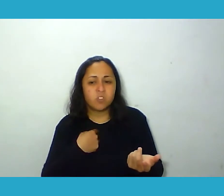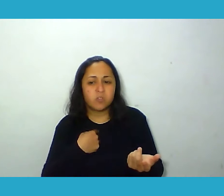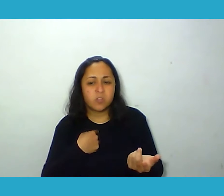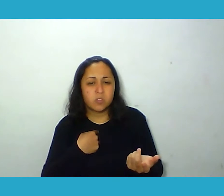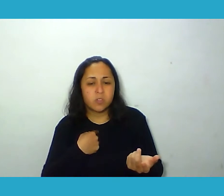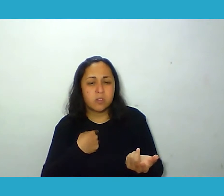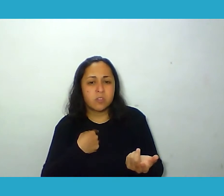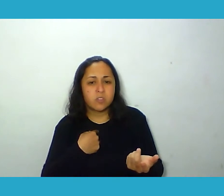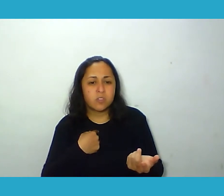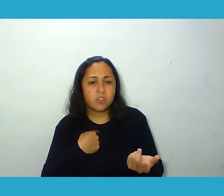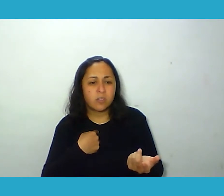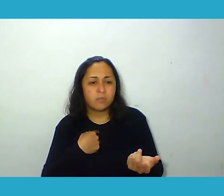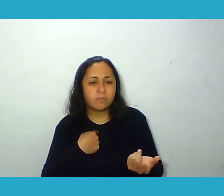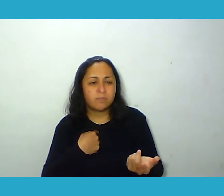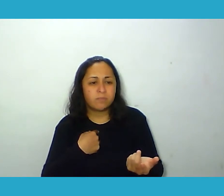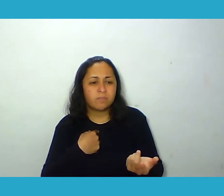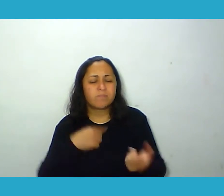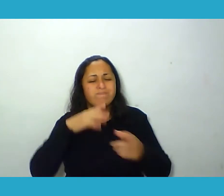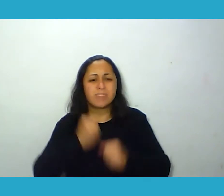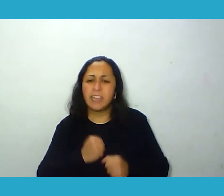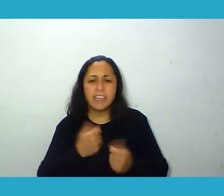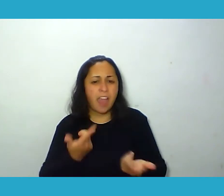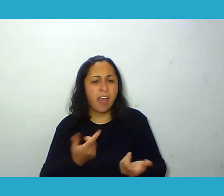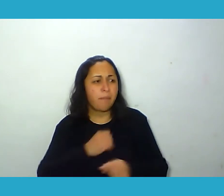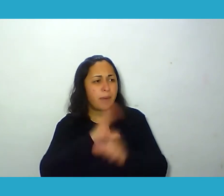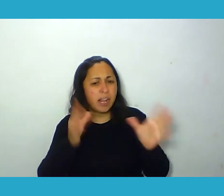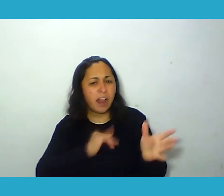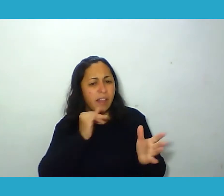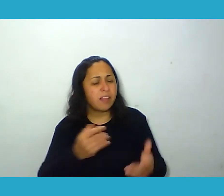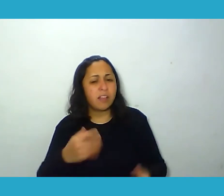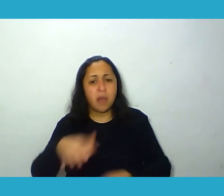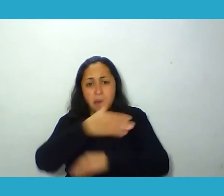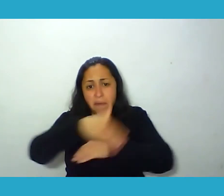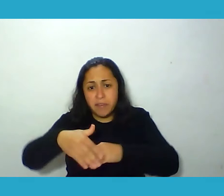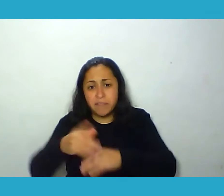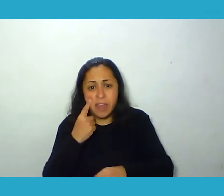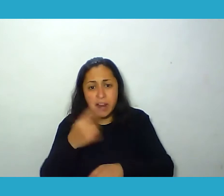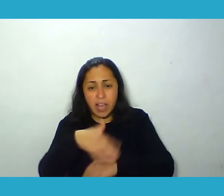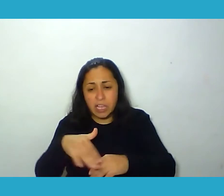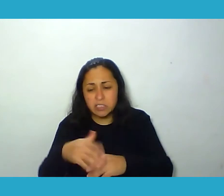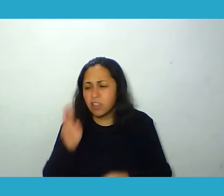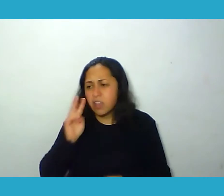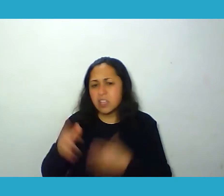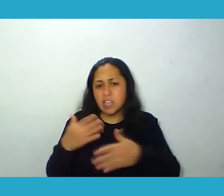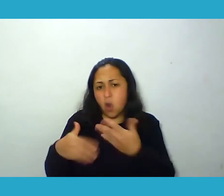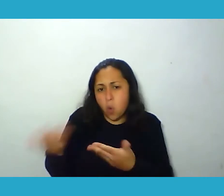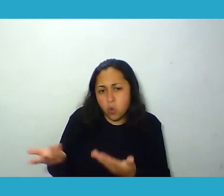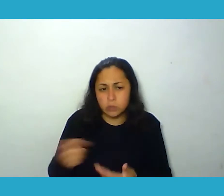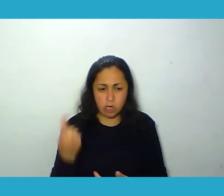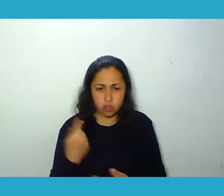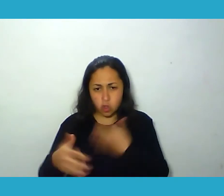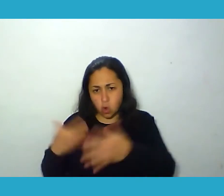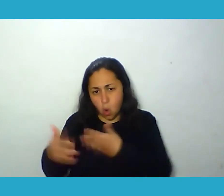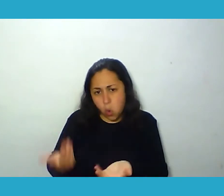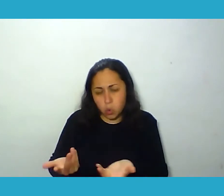indignante aclarar esto. Los que viven en la calle ven cómo se los usa a los nacidos y criados.